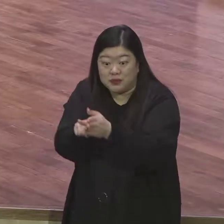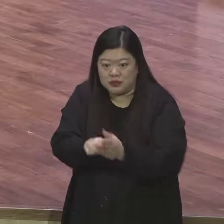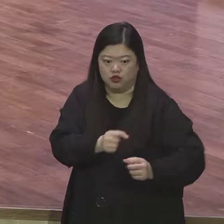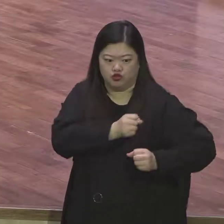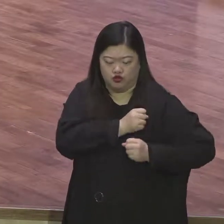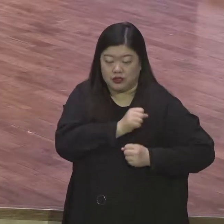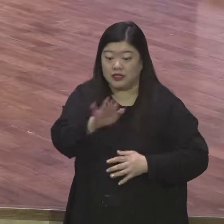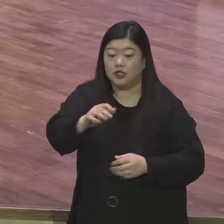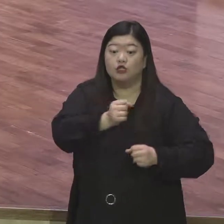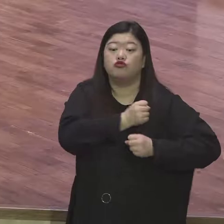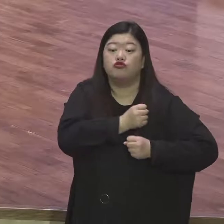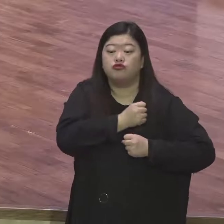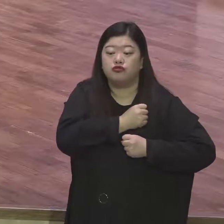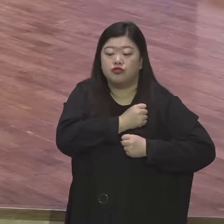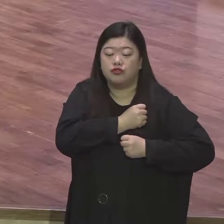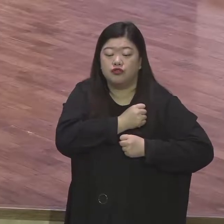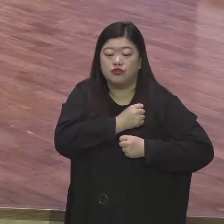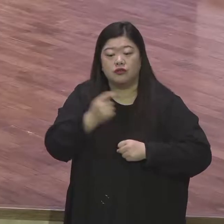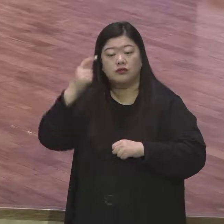군인 정신.